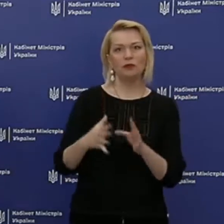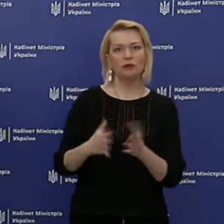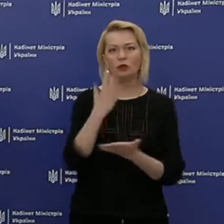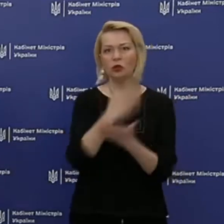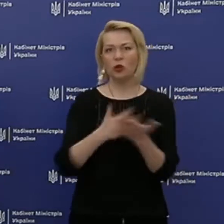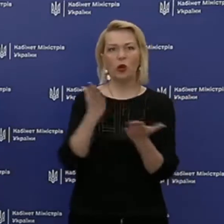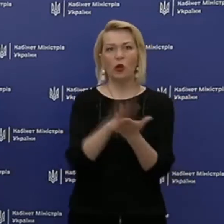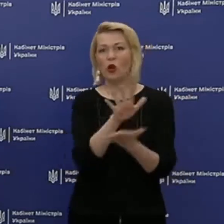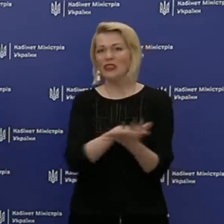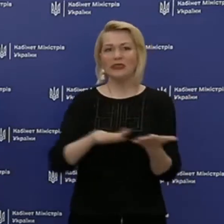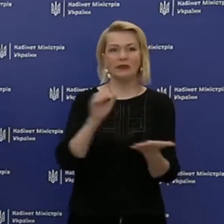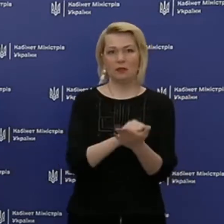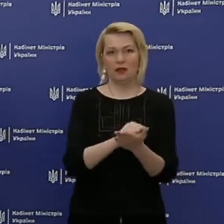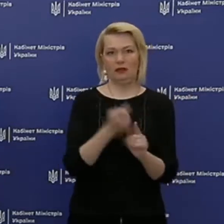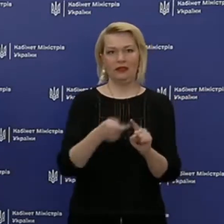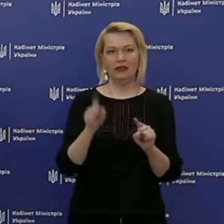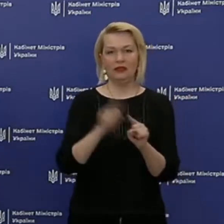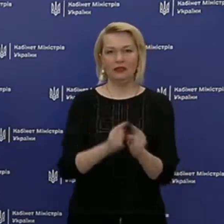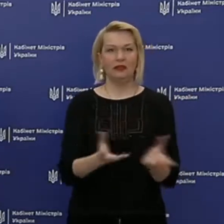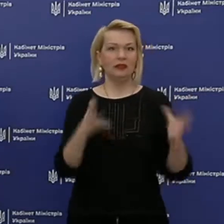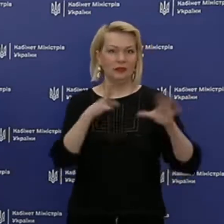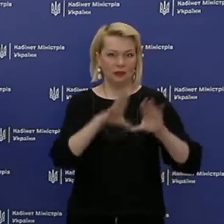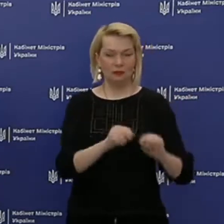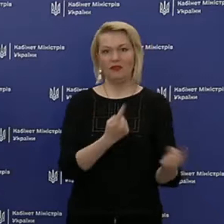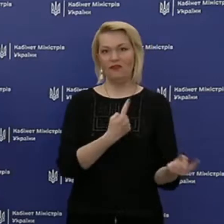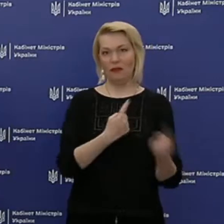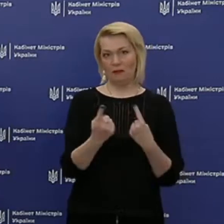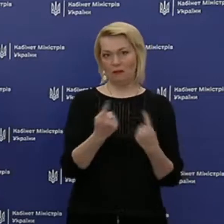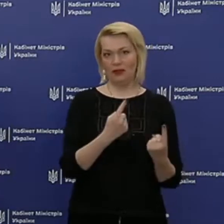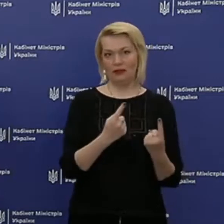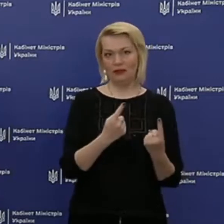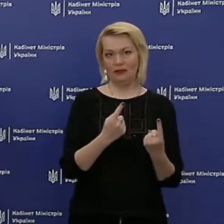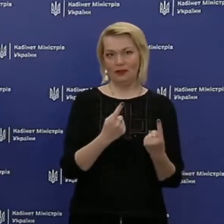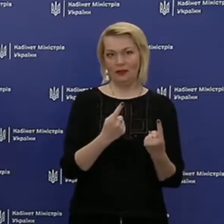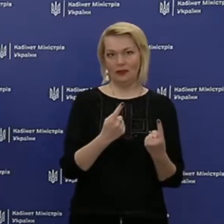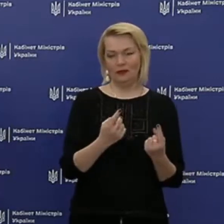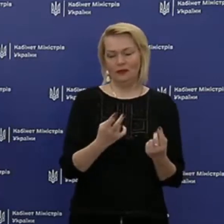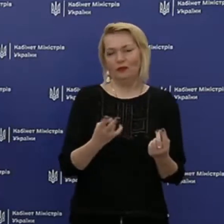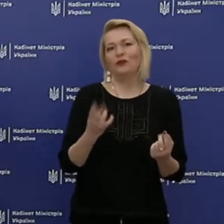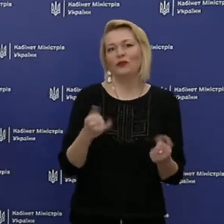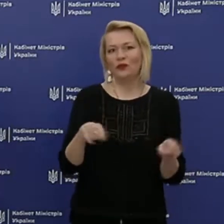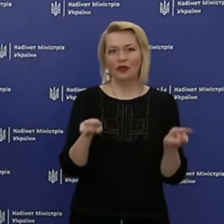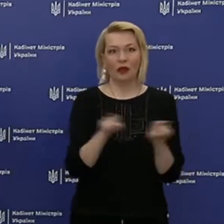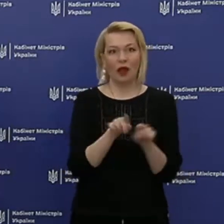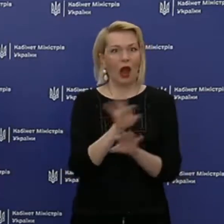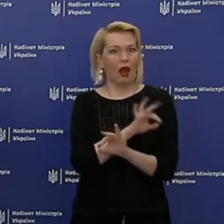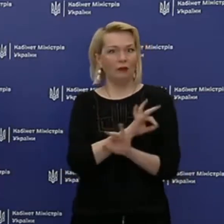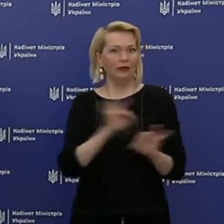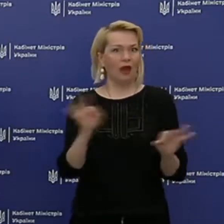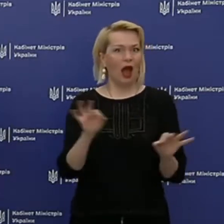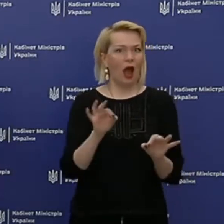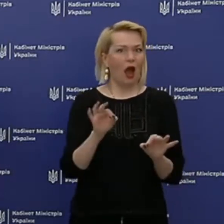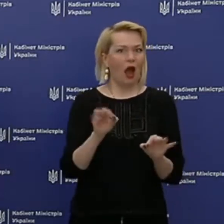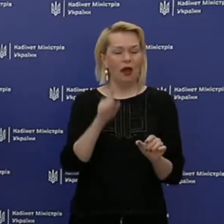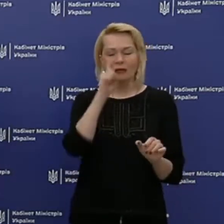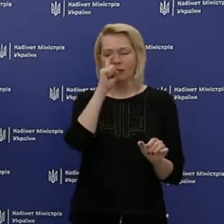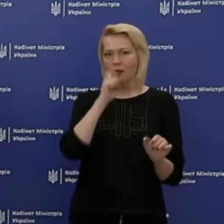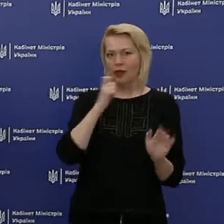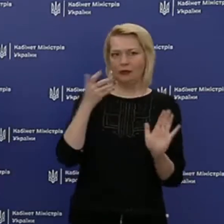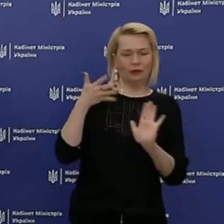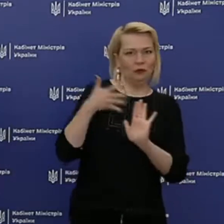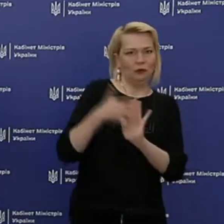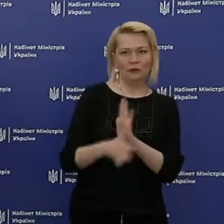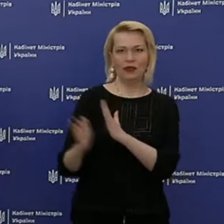зірвати ці співбесіди. Ну, така абсолютно алогічна, незрозуміла для